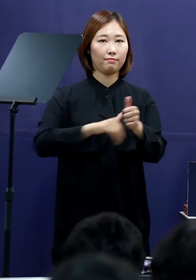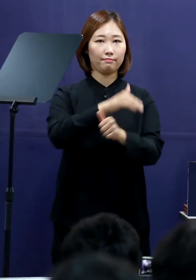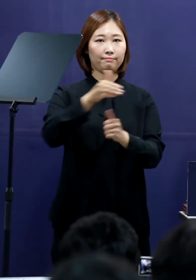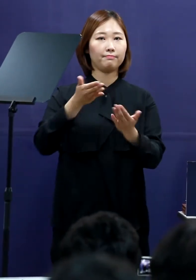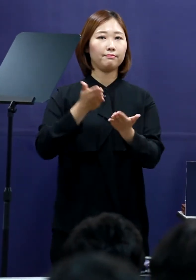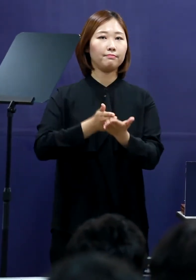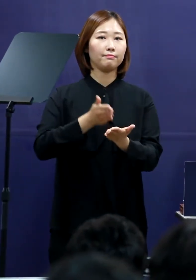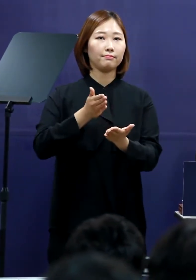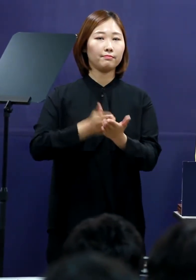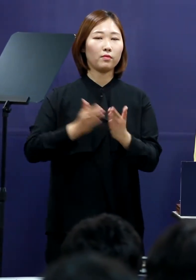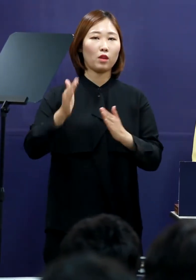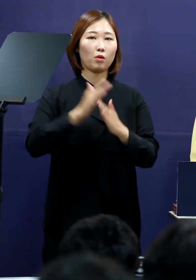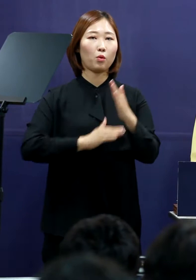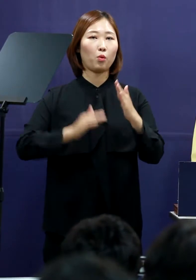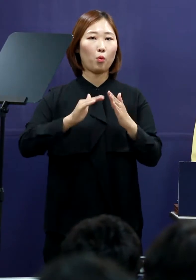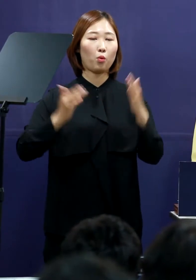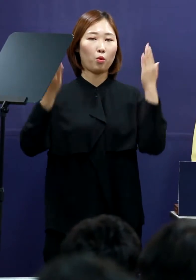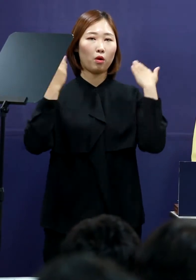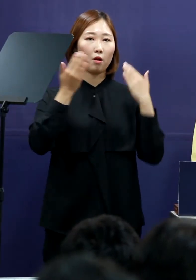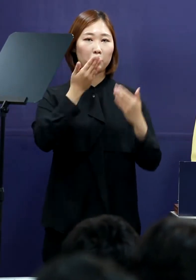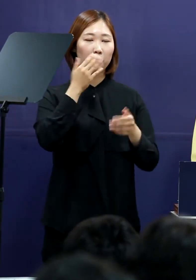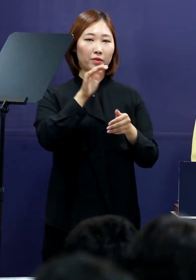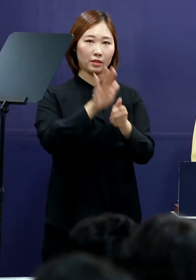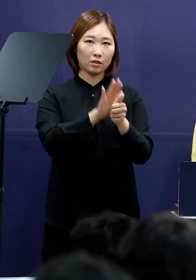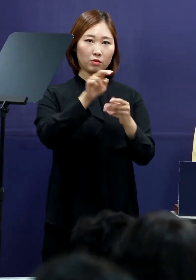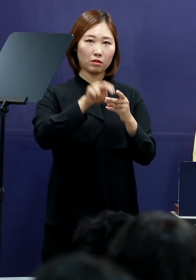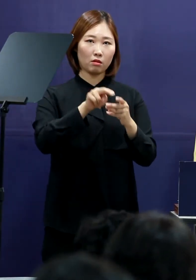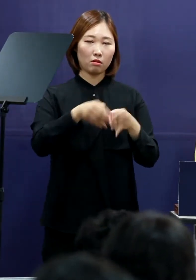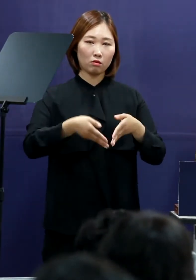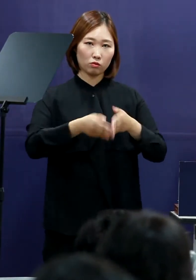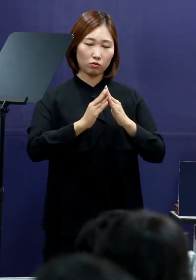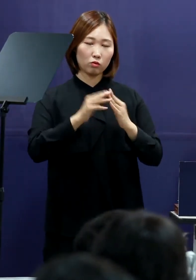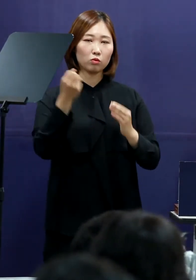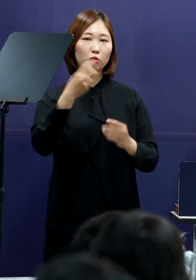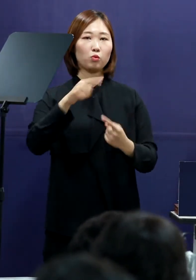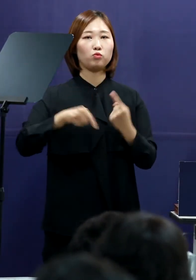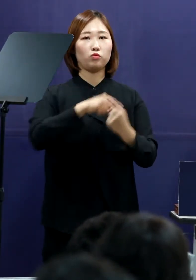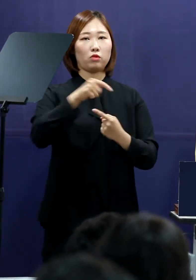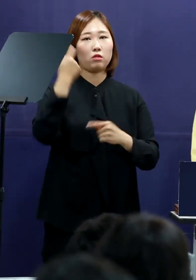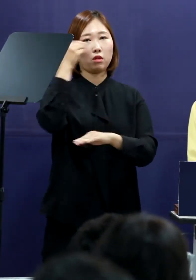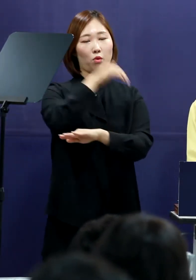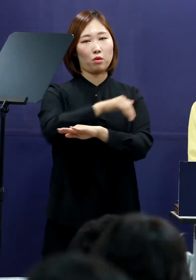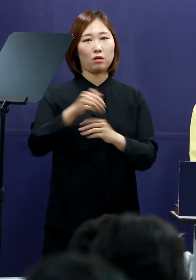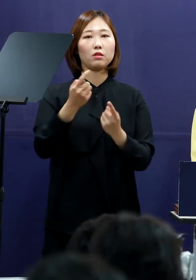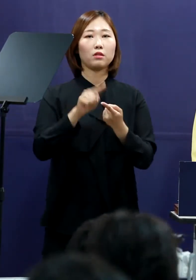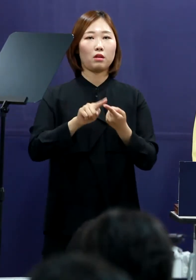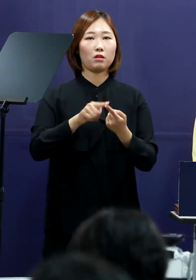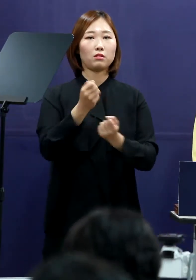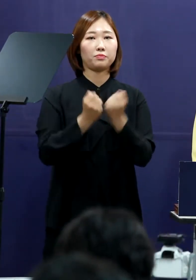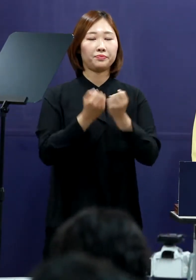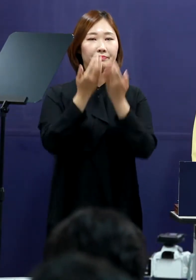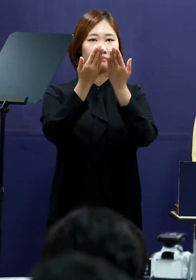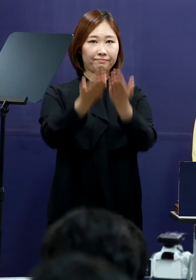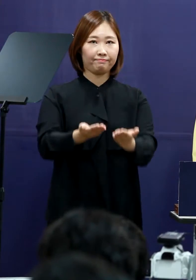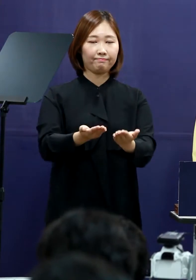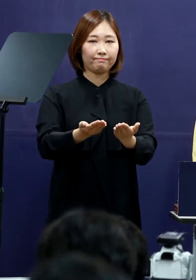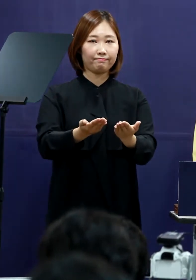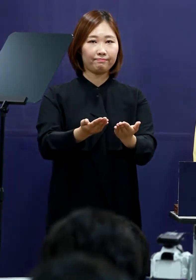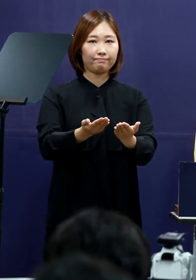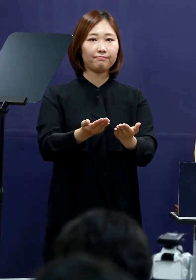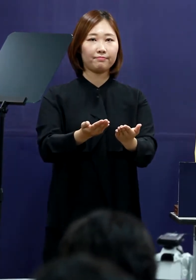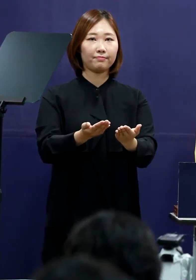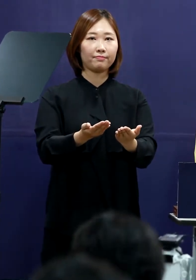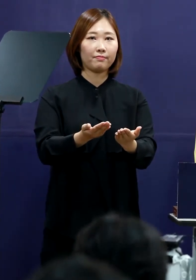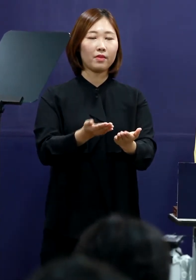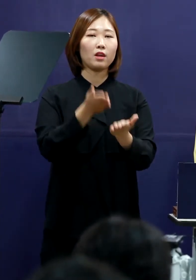브리핑으로 공공급식 지원센터 준공 및 운영 계획에 대해서 말씀드리겠습니다. 본 브리핑에